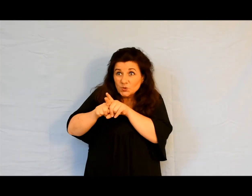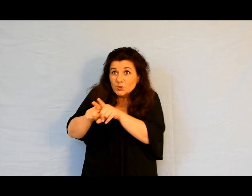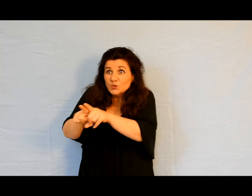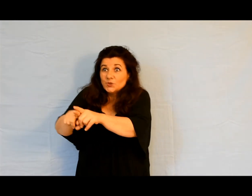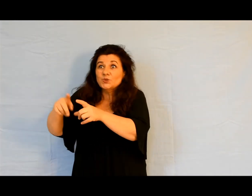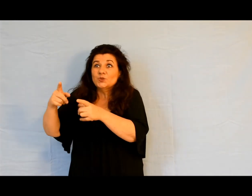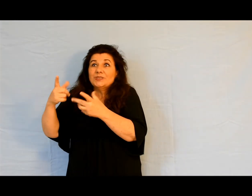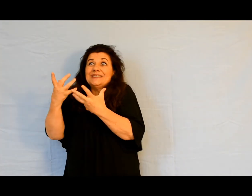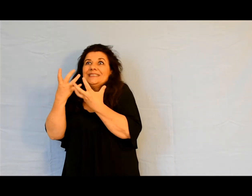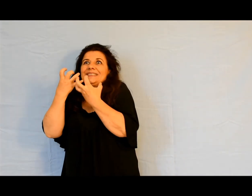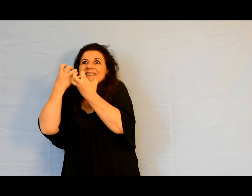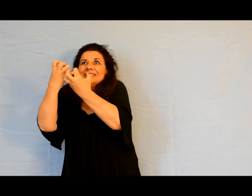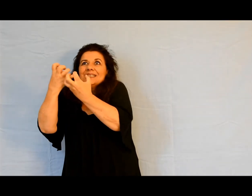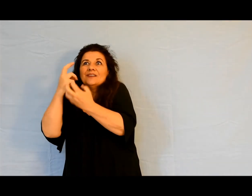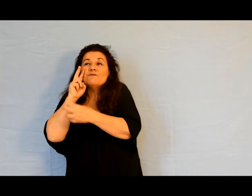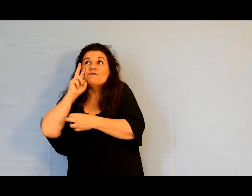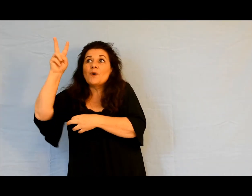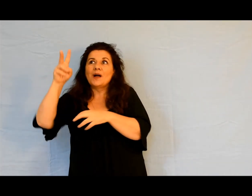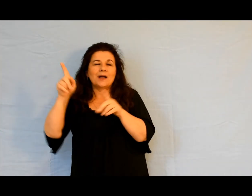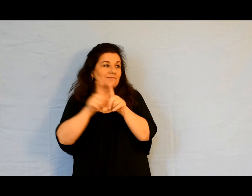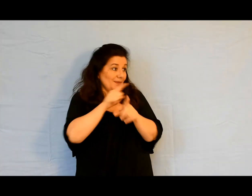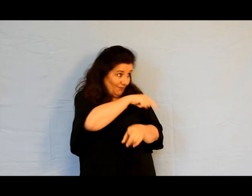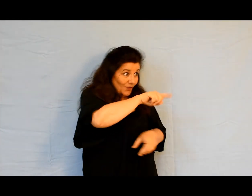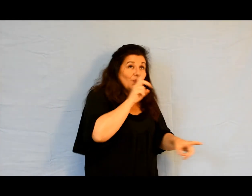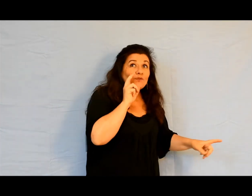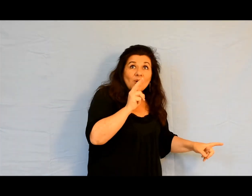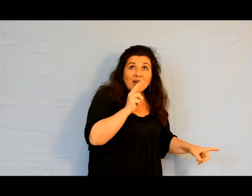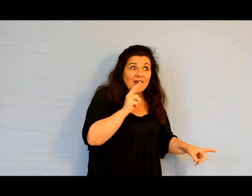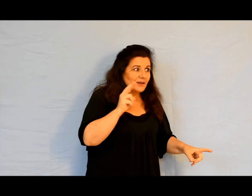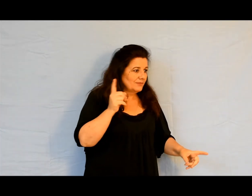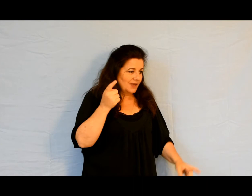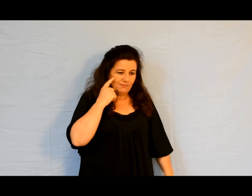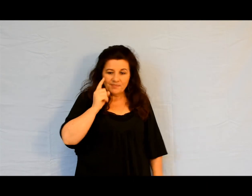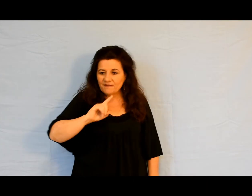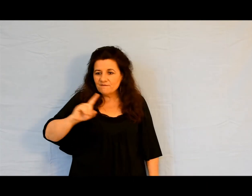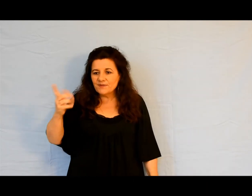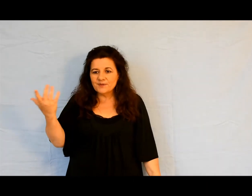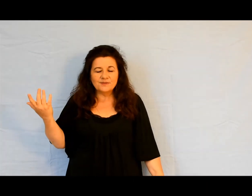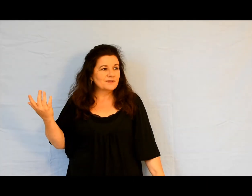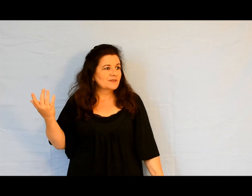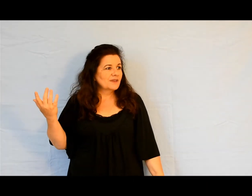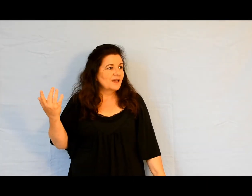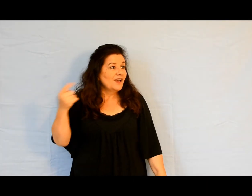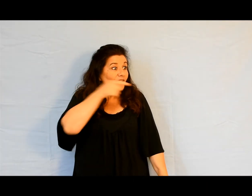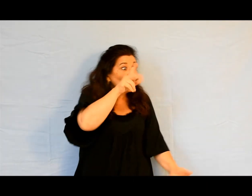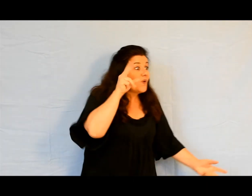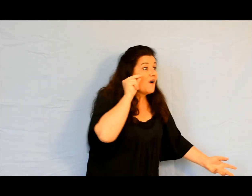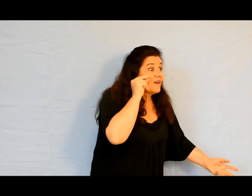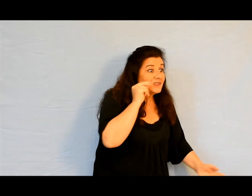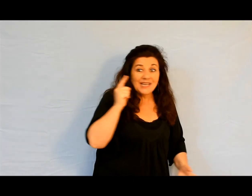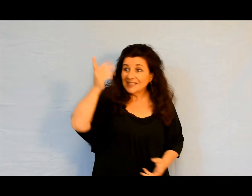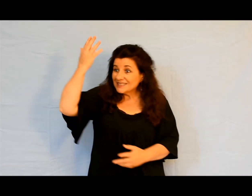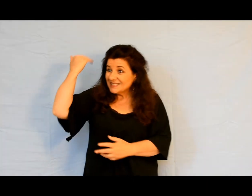voyez, et ne l'ont pas vu, entendre ce que vous entendez, et ne l'ont pas